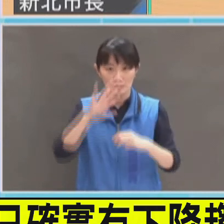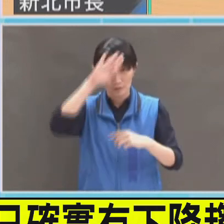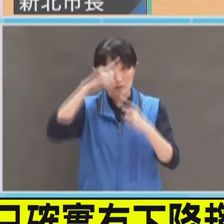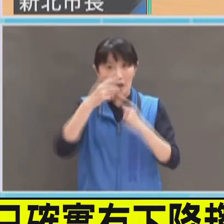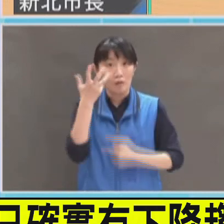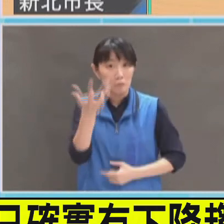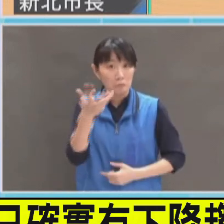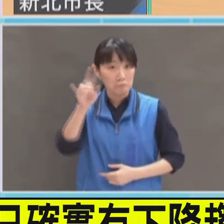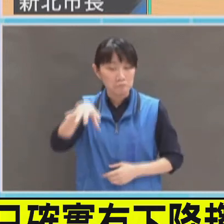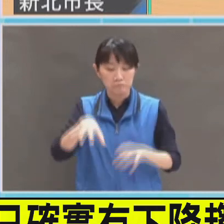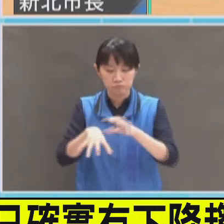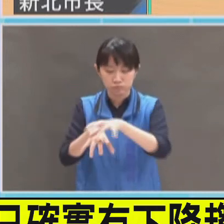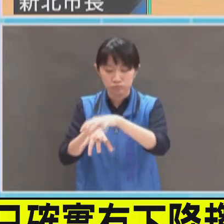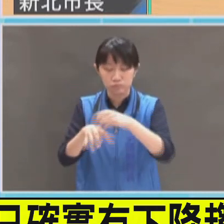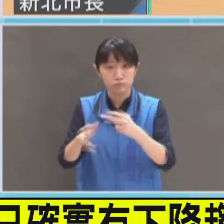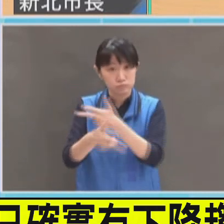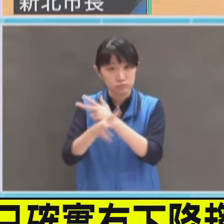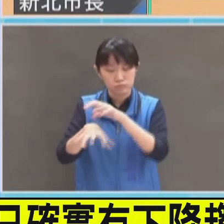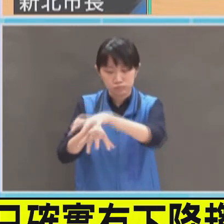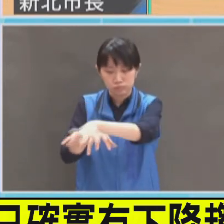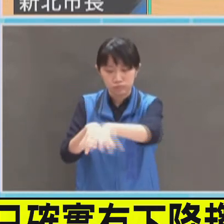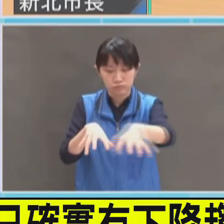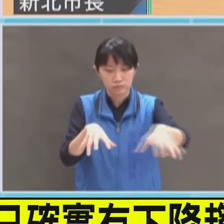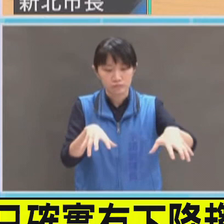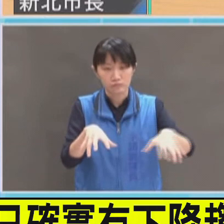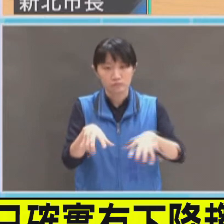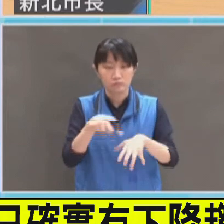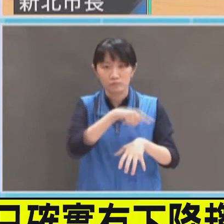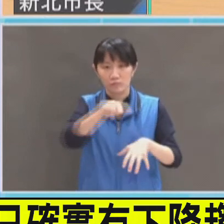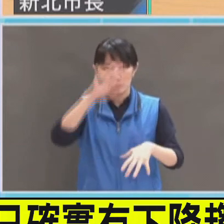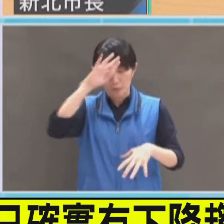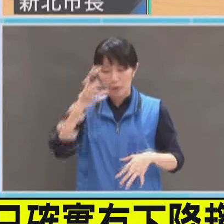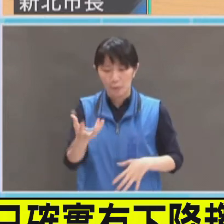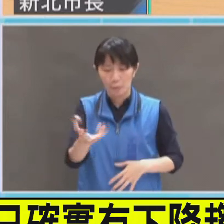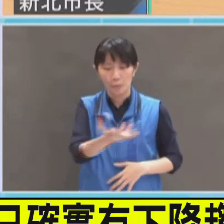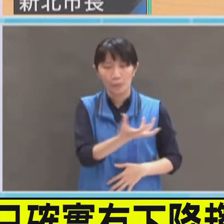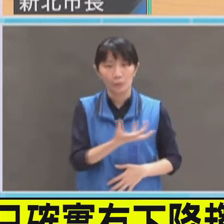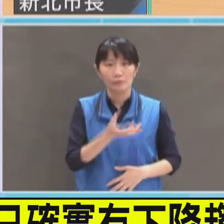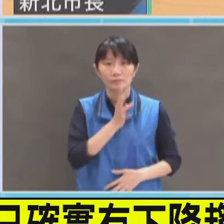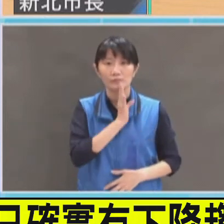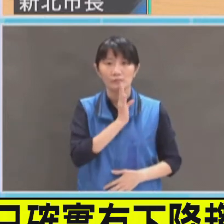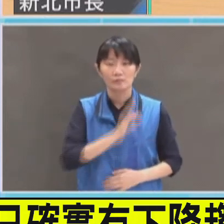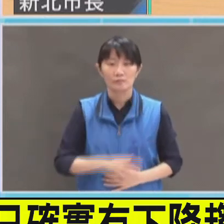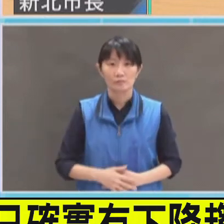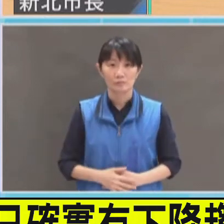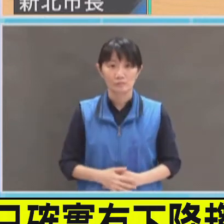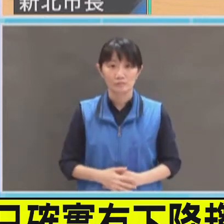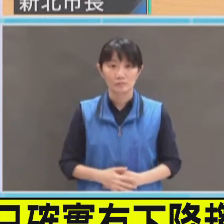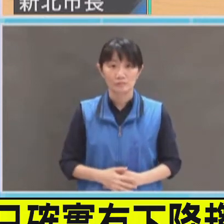这个区块上面，所以这是我们的热区中的热区。至